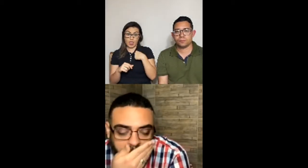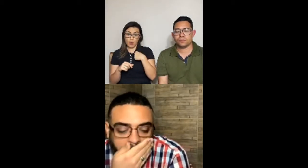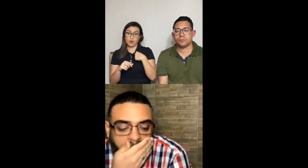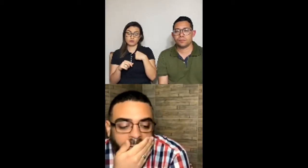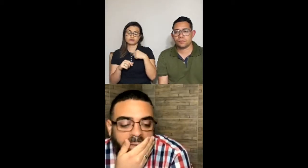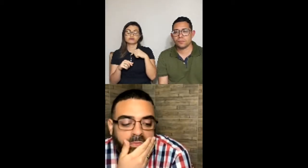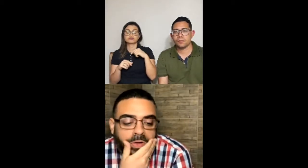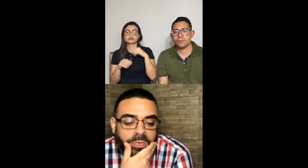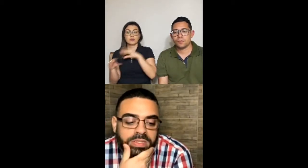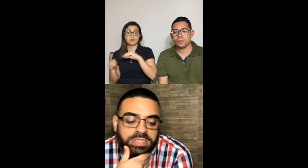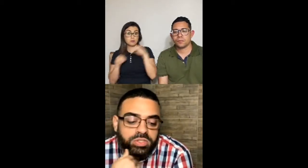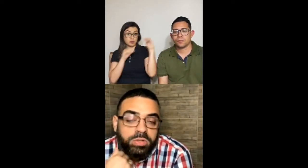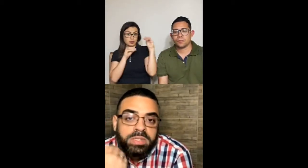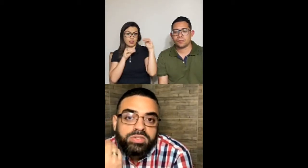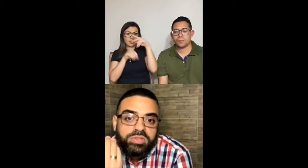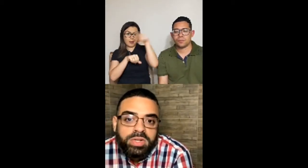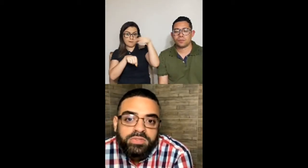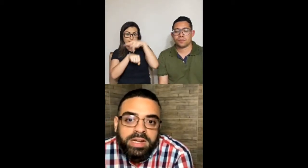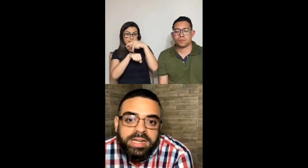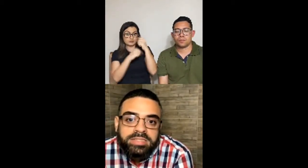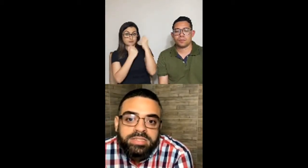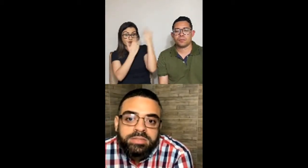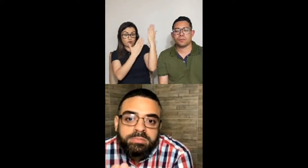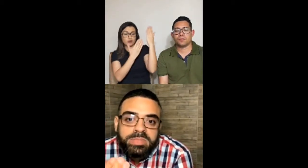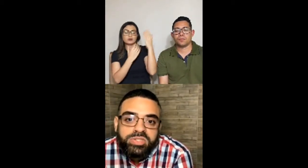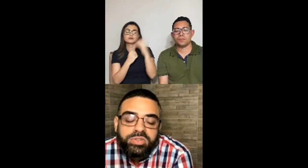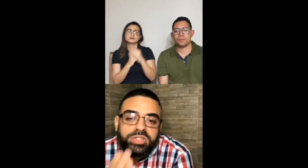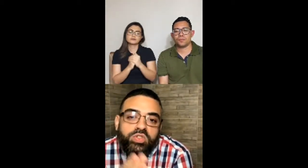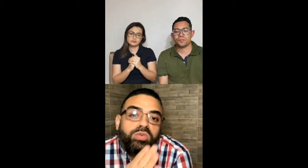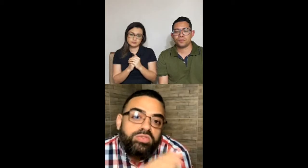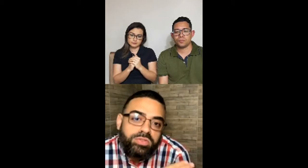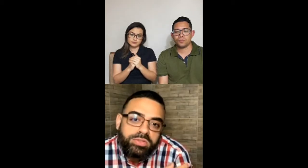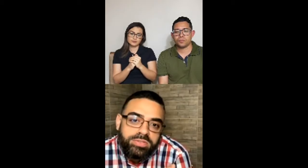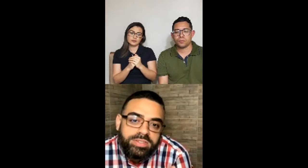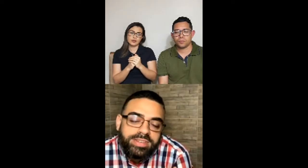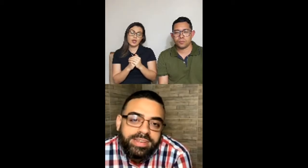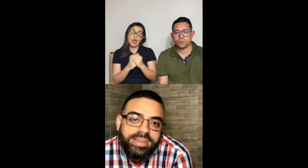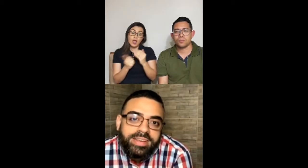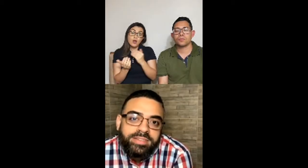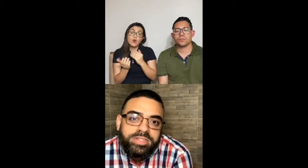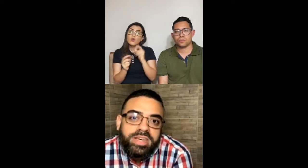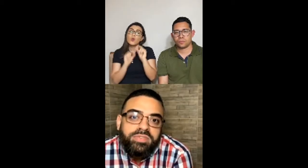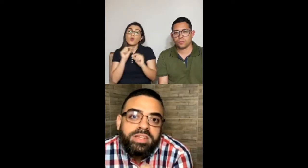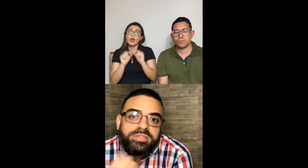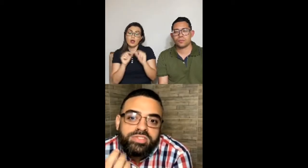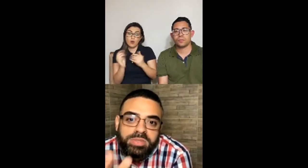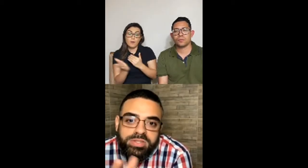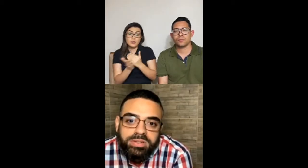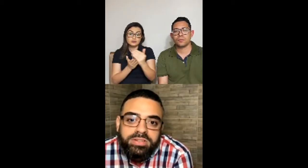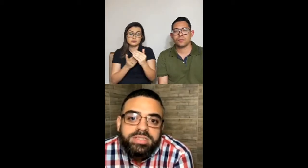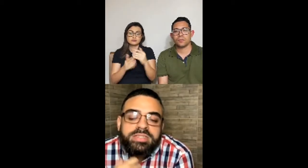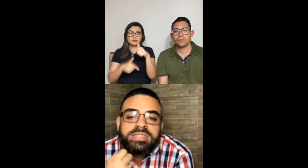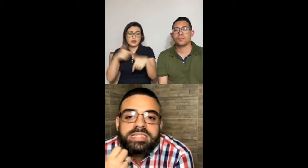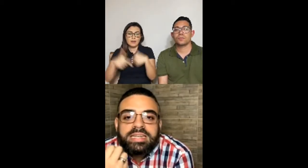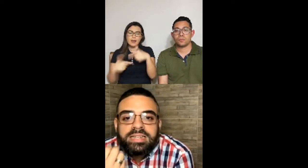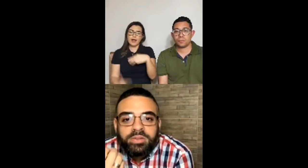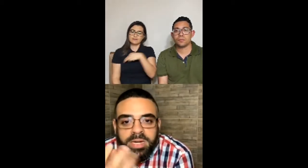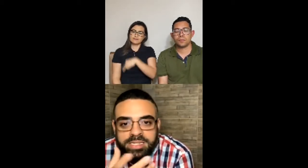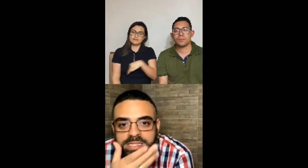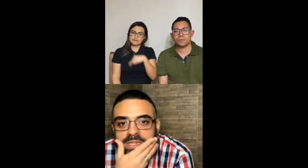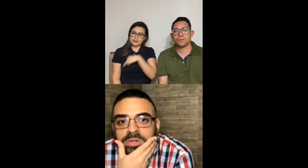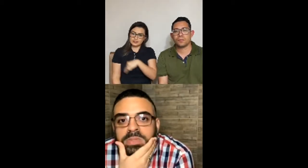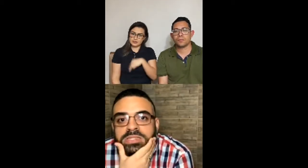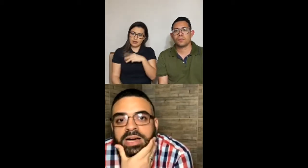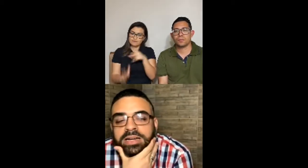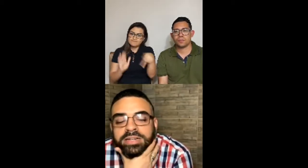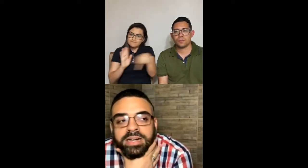Quando eu saí do Brasil, 3 anos antes de eu sair do Brasil, foi quando a gente começou a falar de missões com